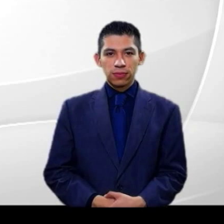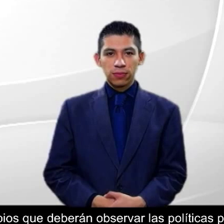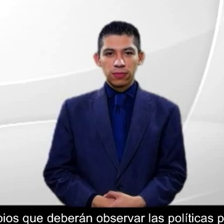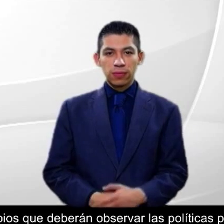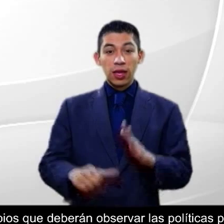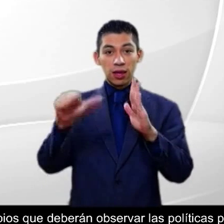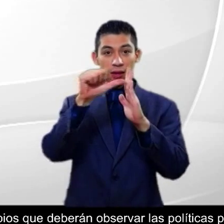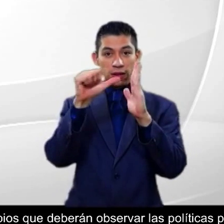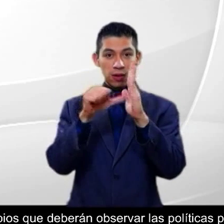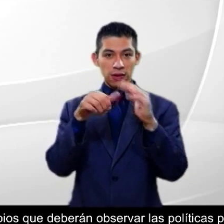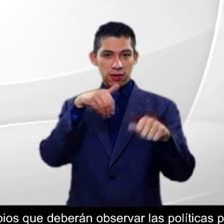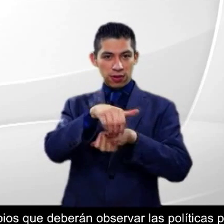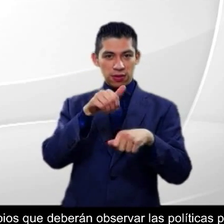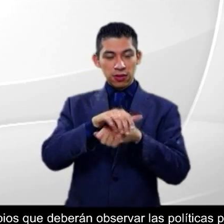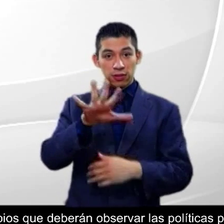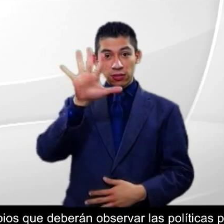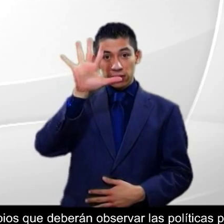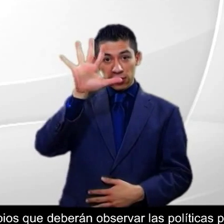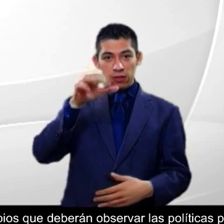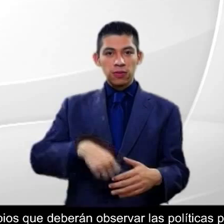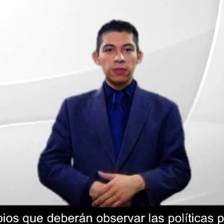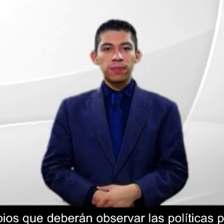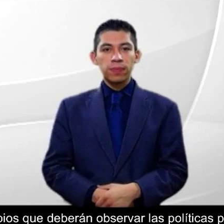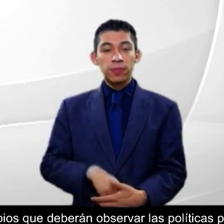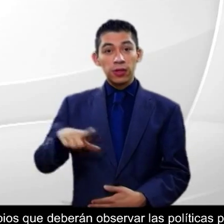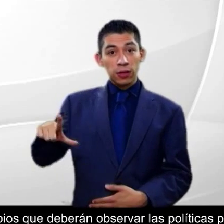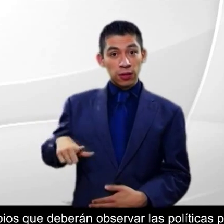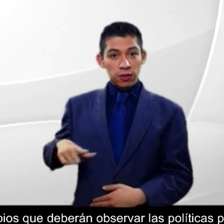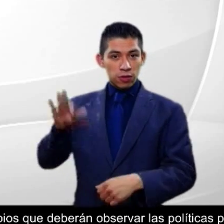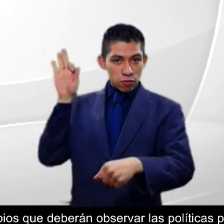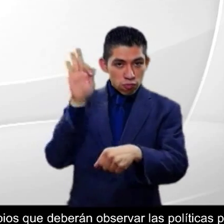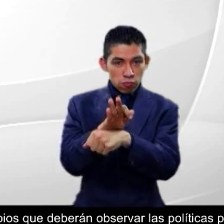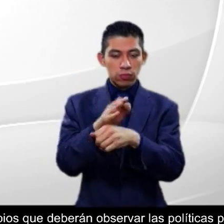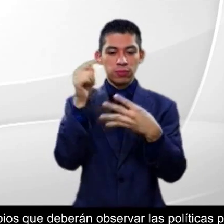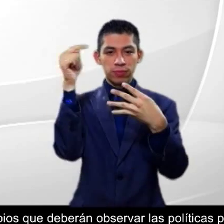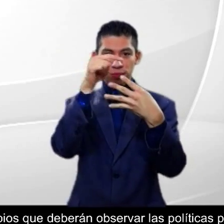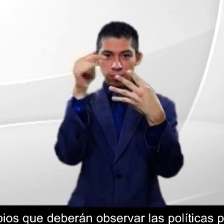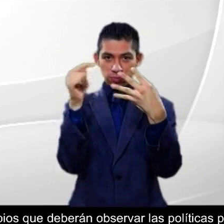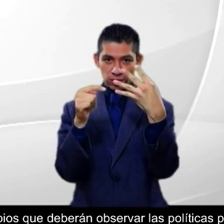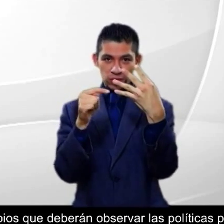Artículo 5. Los principios que deberán observar las políticas públicas son